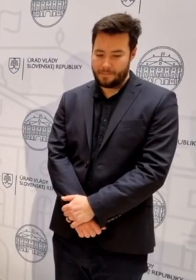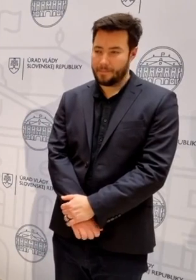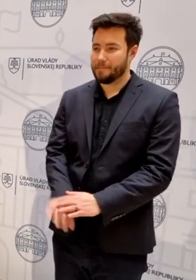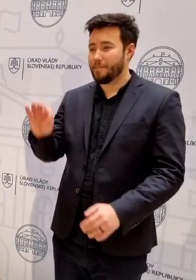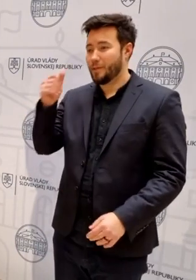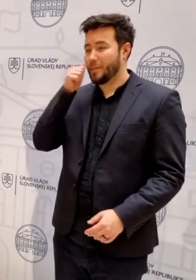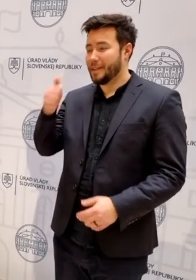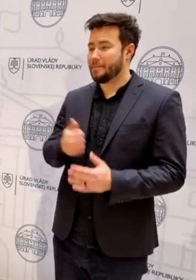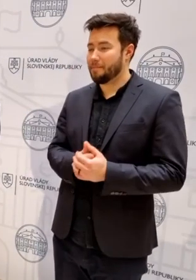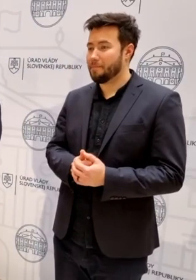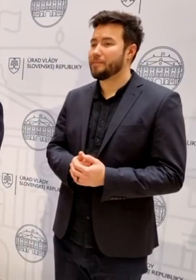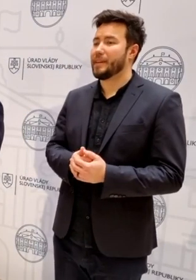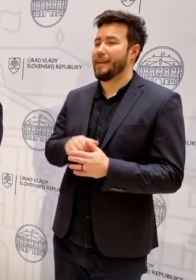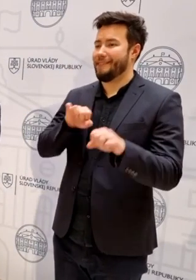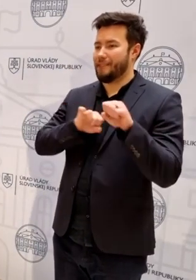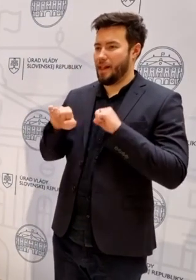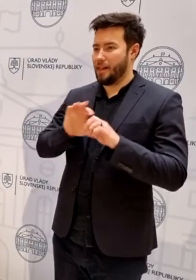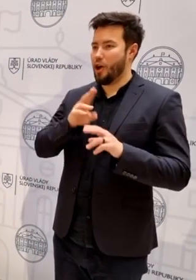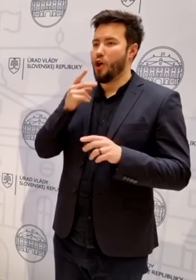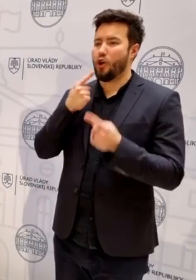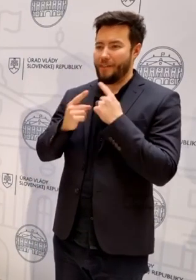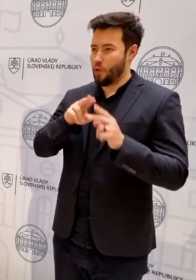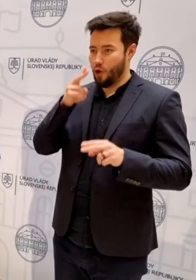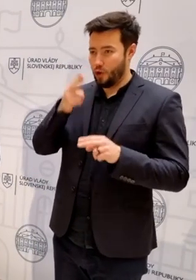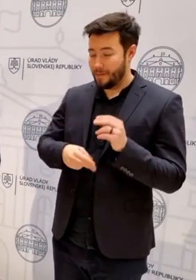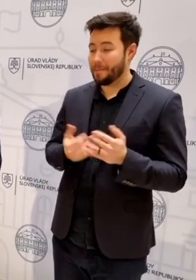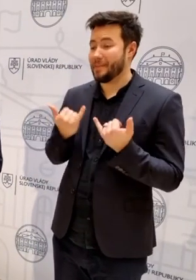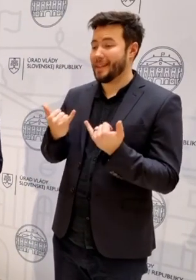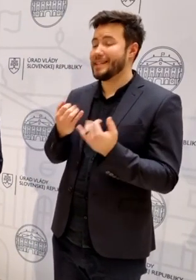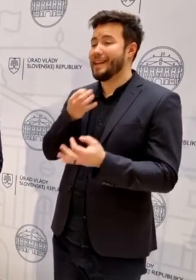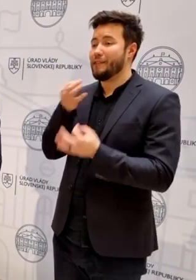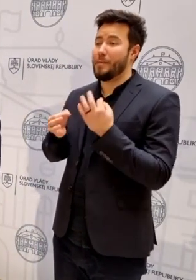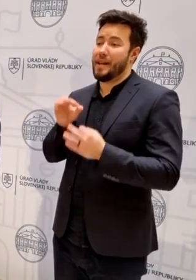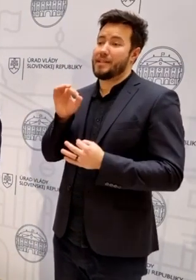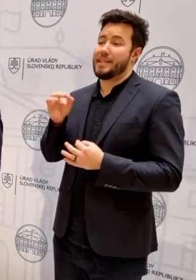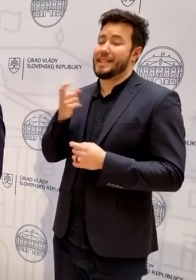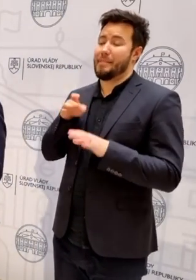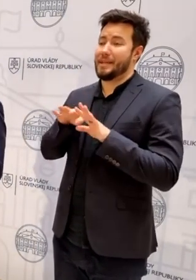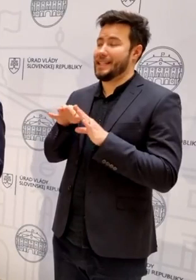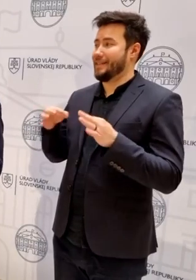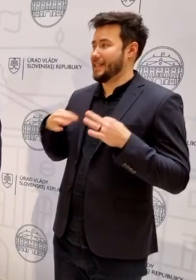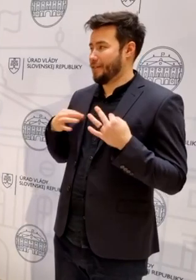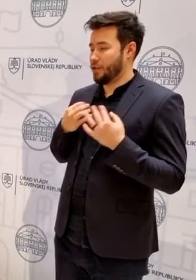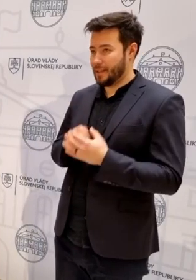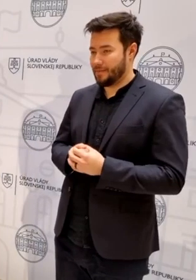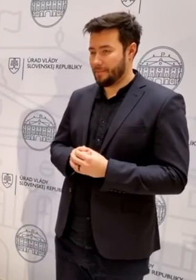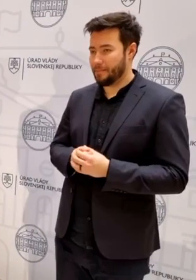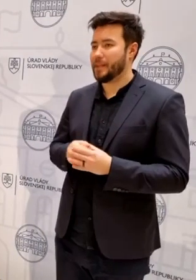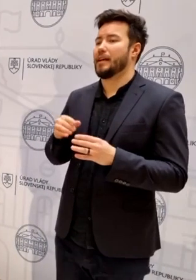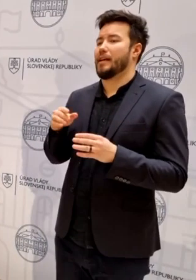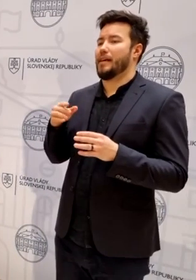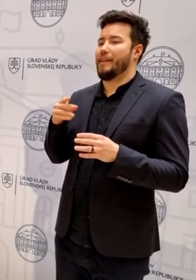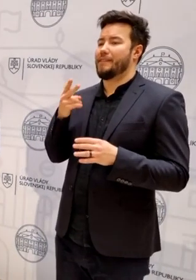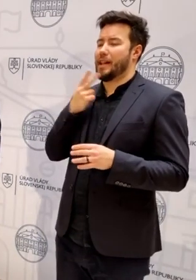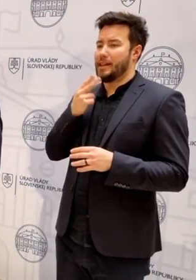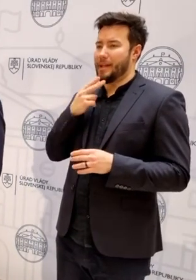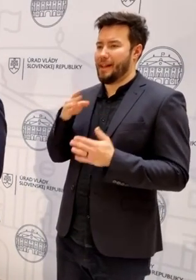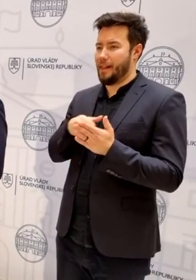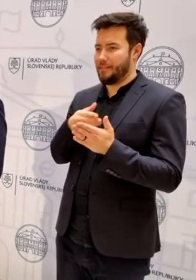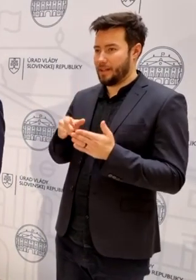Dobrý deň, po rokovaní vlády prinášame aktuálne informácie aj zo zdravotníctva. Na úvod s novinkami minister zdravotníctva Slovenskej republiky Vladimír